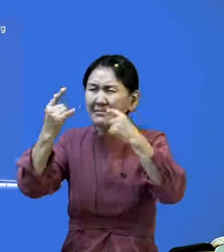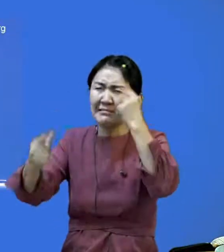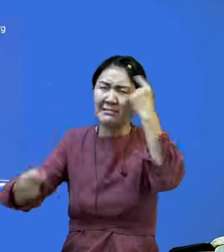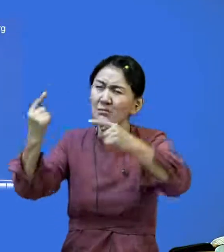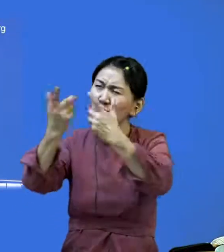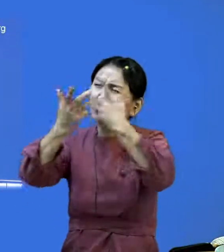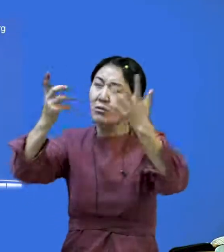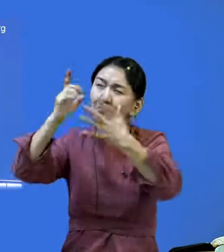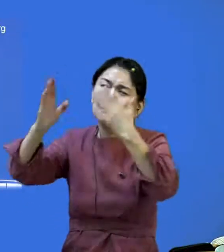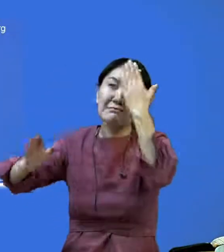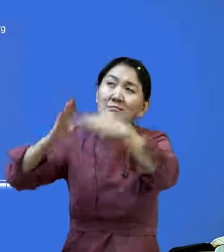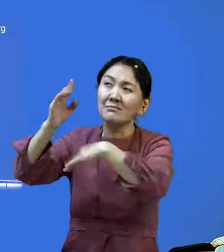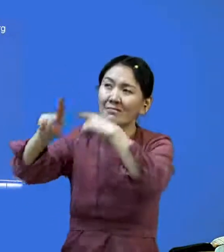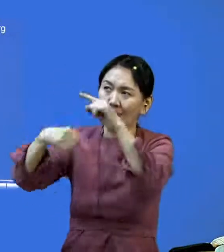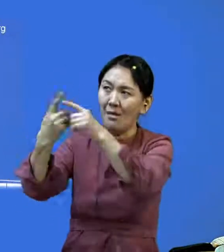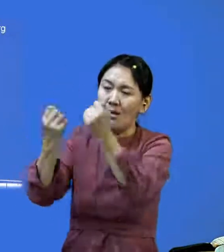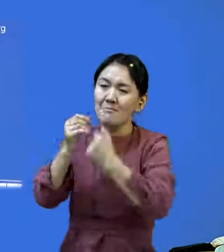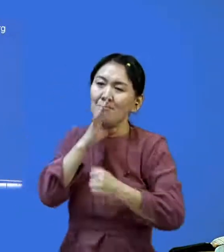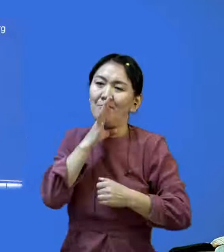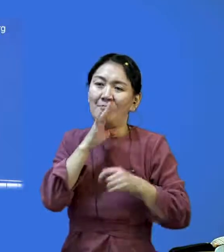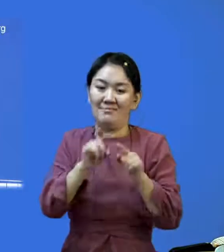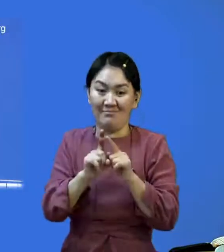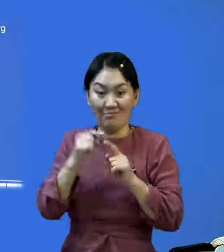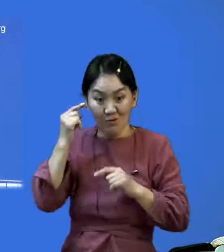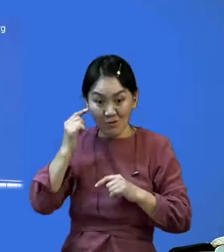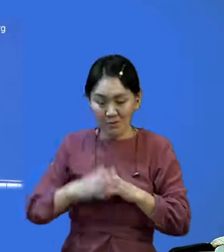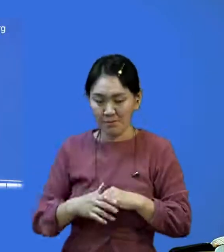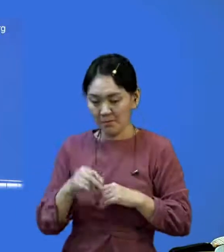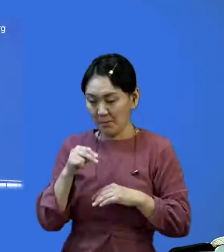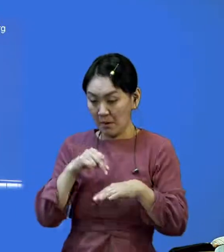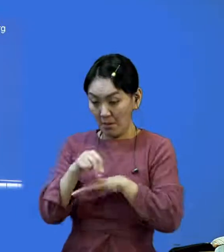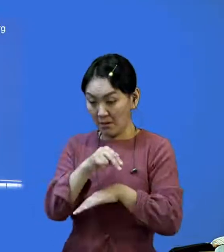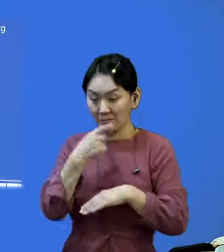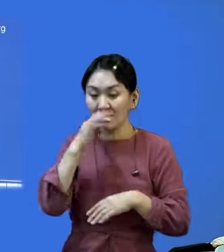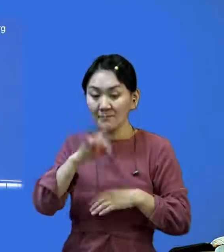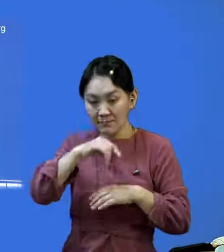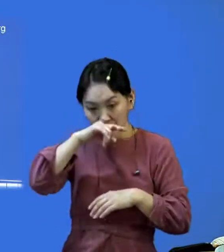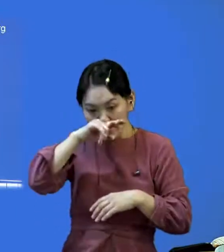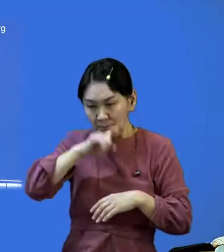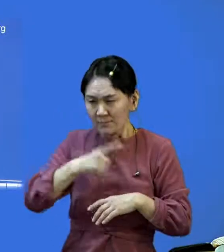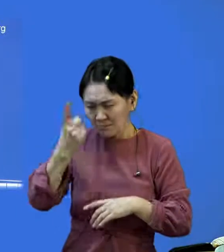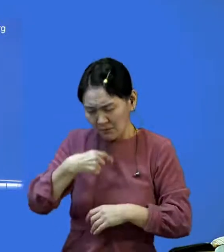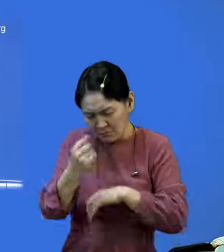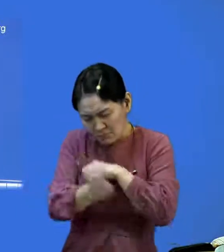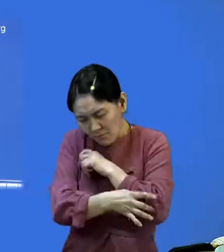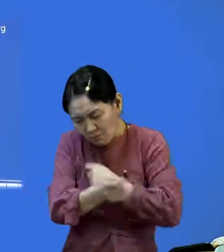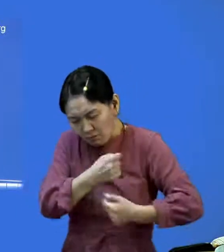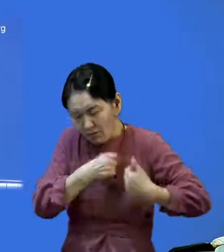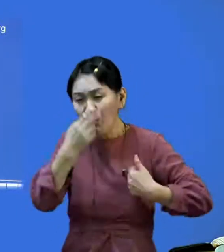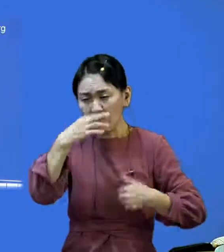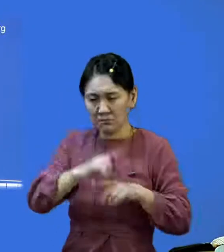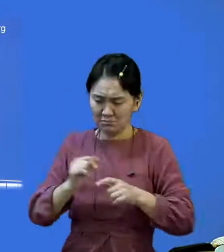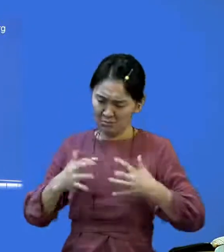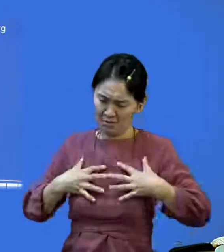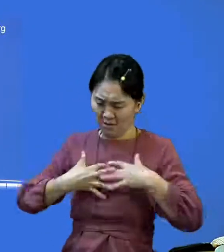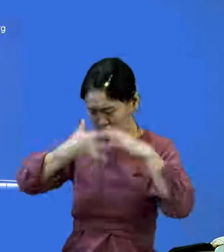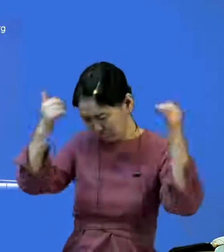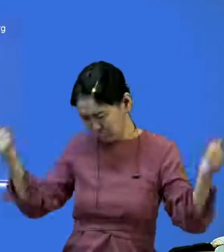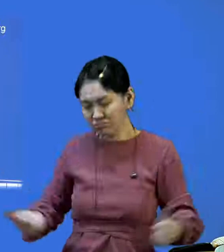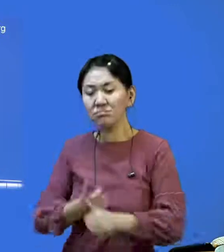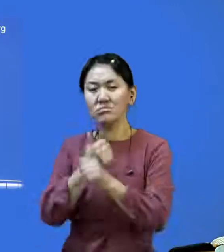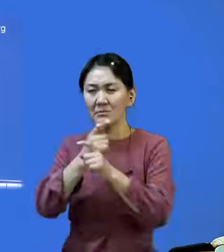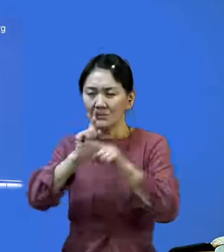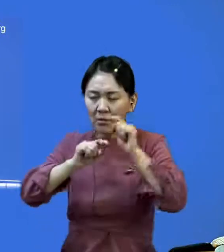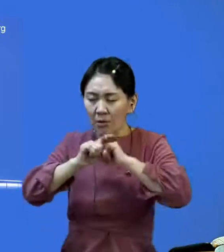Филиппои 4-р бүлэгдээ сарвал Илч Паул би тарчхан байхыг ч мэднэ, илбэг байхыг ч мэднэ. Ямар ч альва